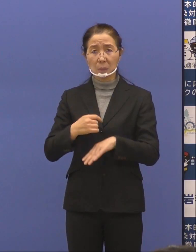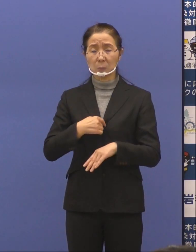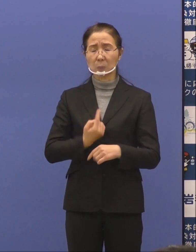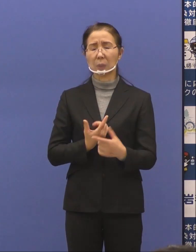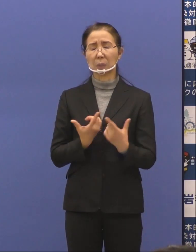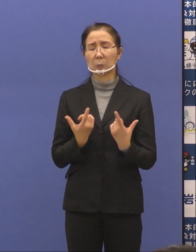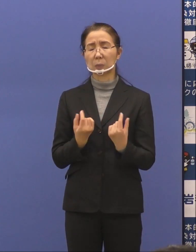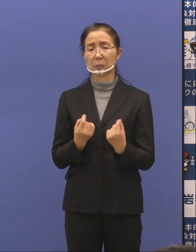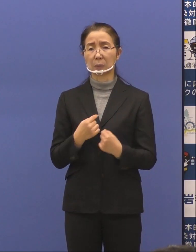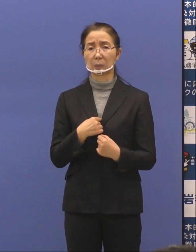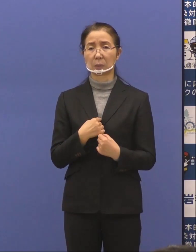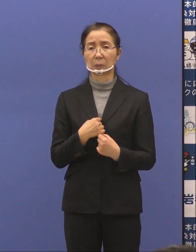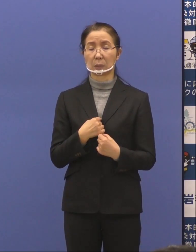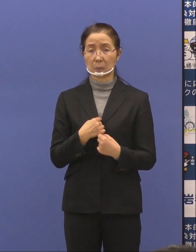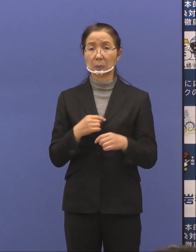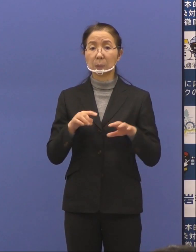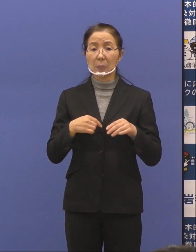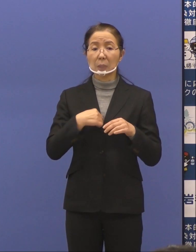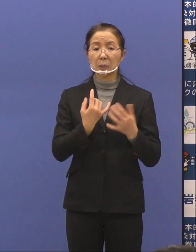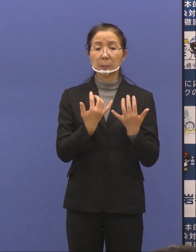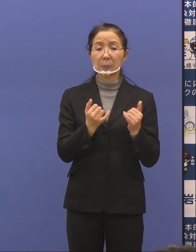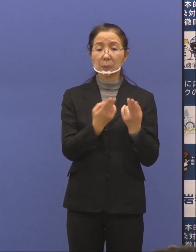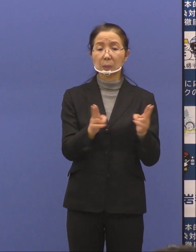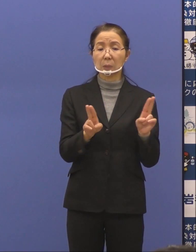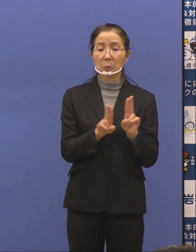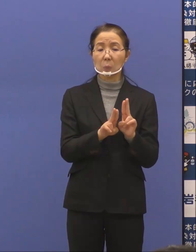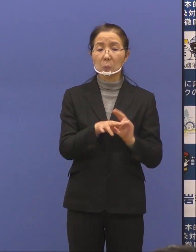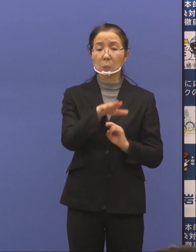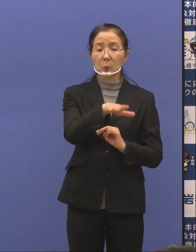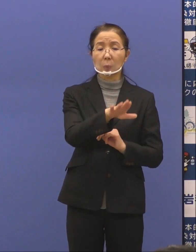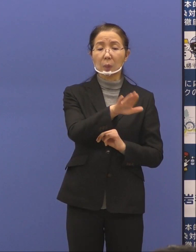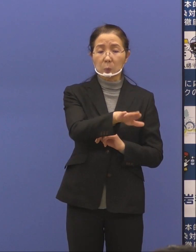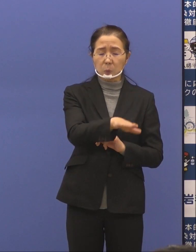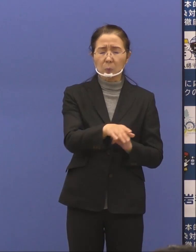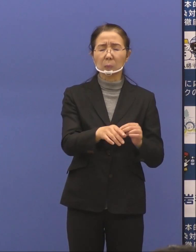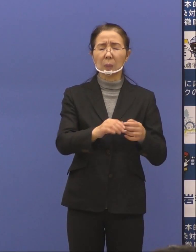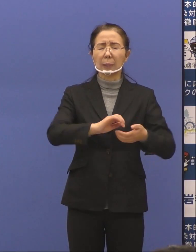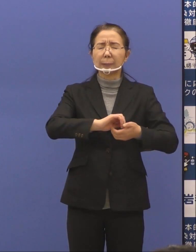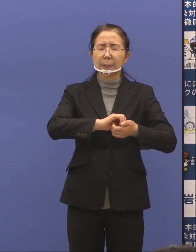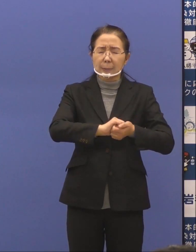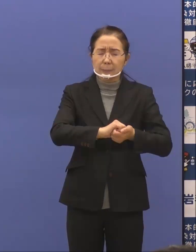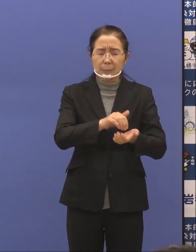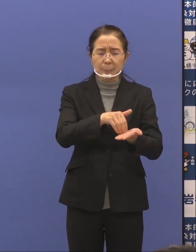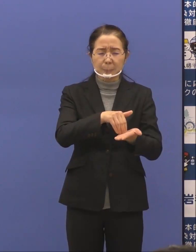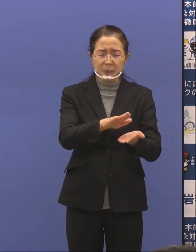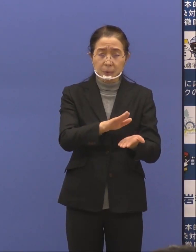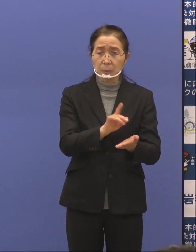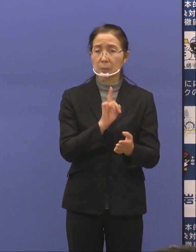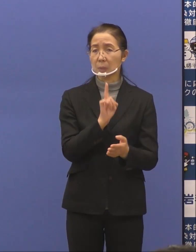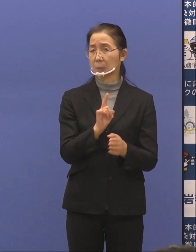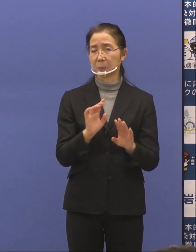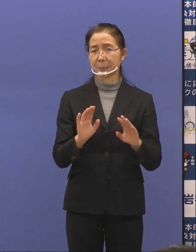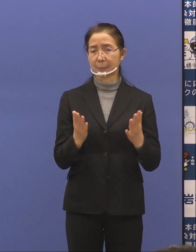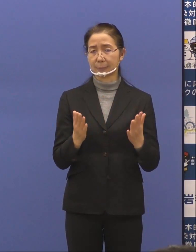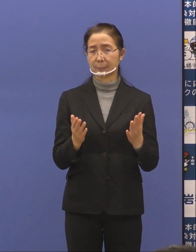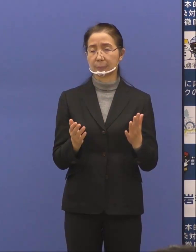して逆に自民党という存在も絶対悪とは決めつけず、